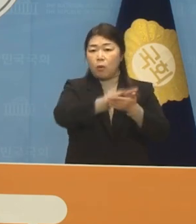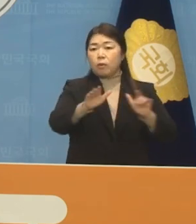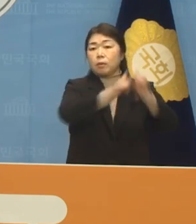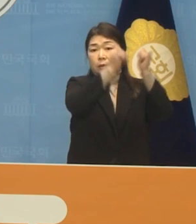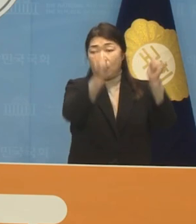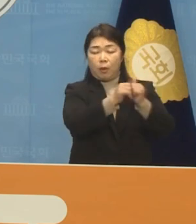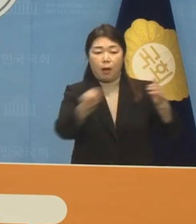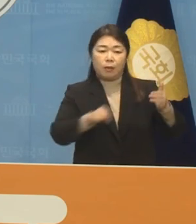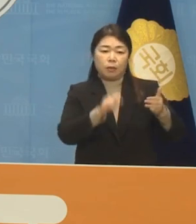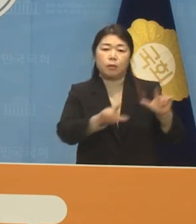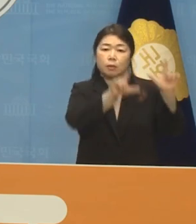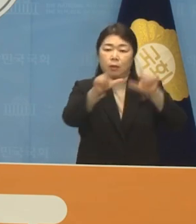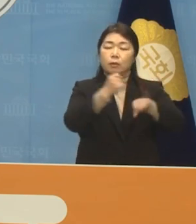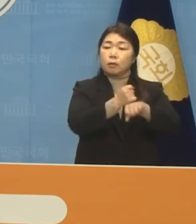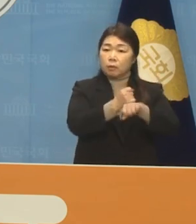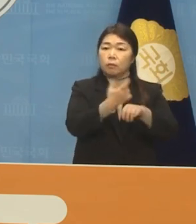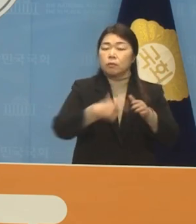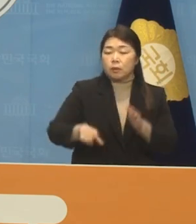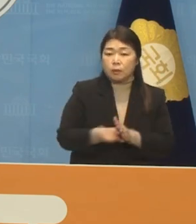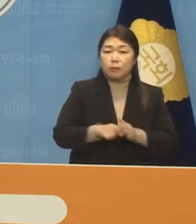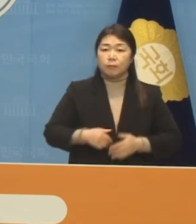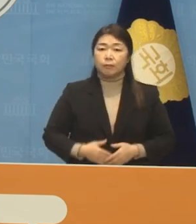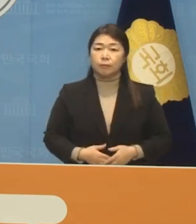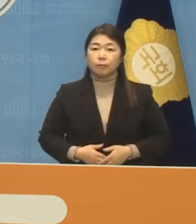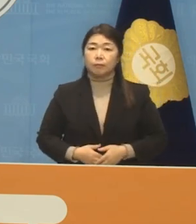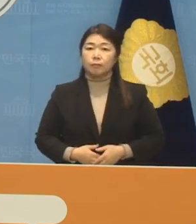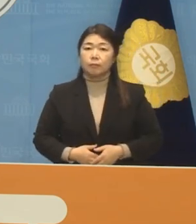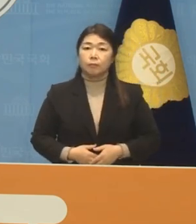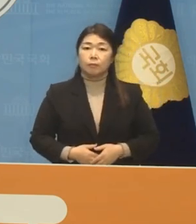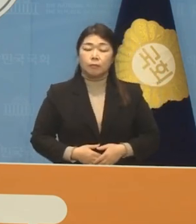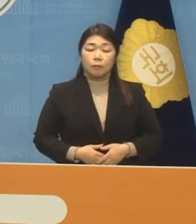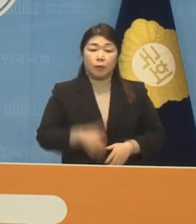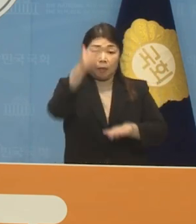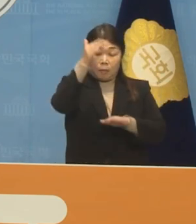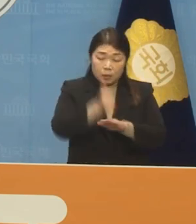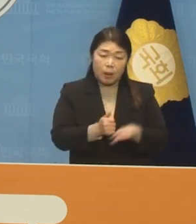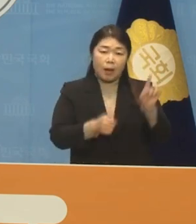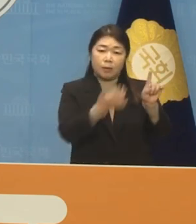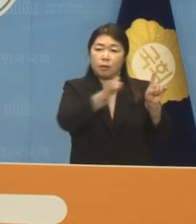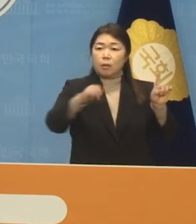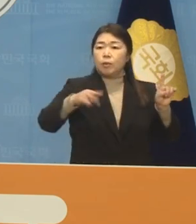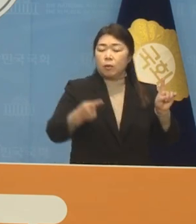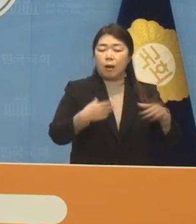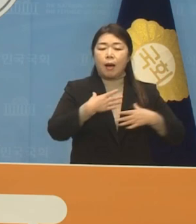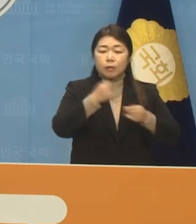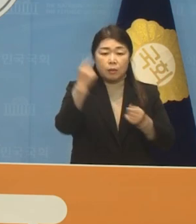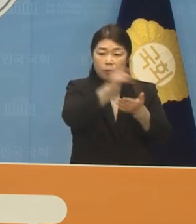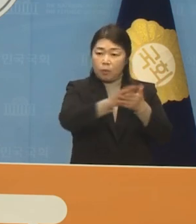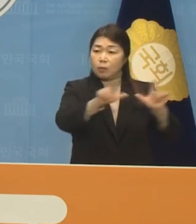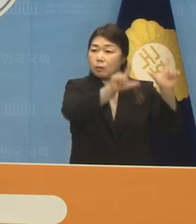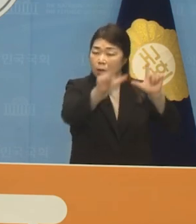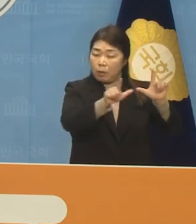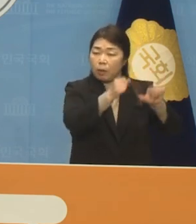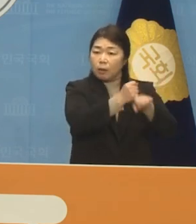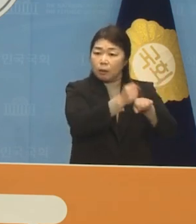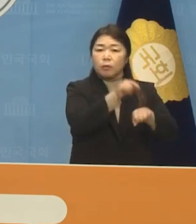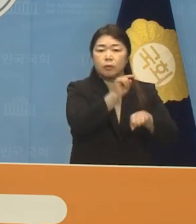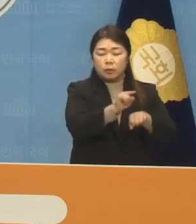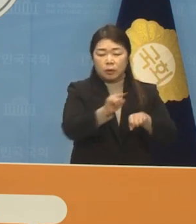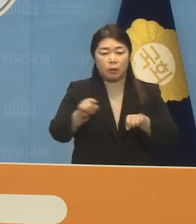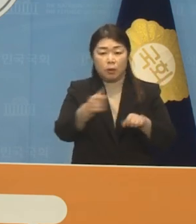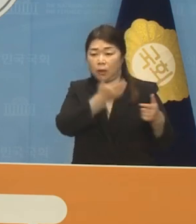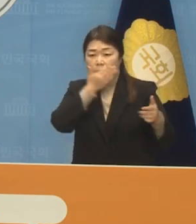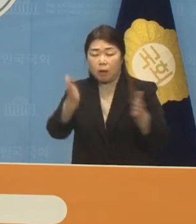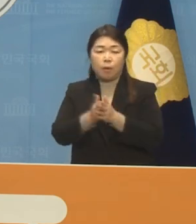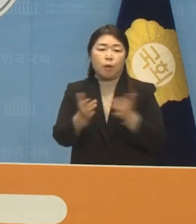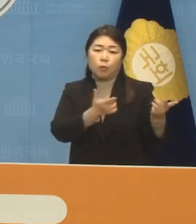사회가 모든 이들의 다시 읽겠습니다. 마지막 한 사람이 안전하고 평화로운 사회가 모든 이들에게